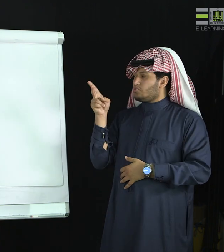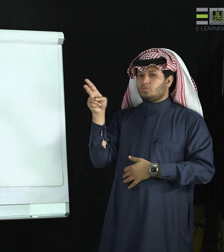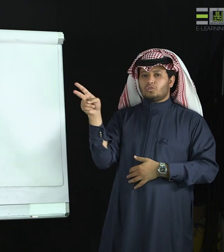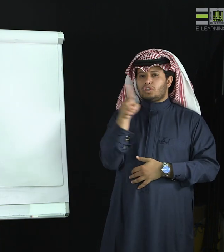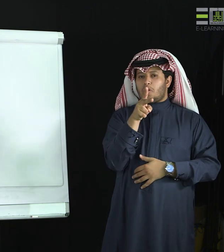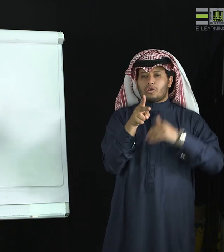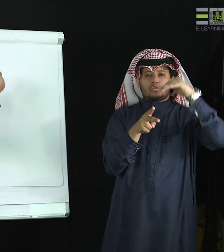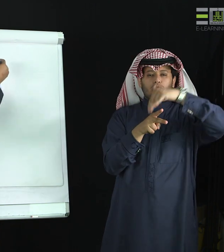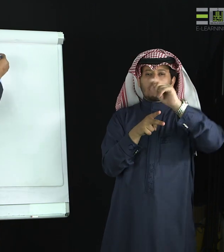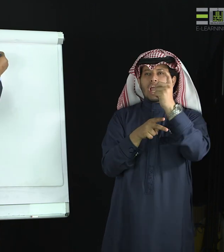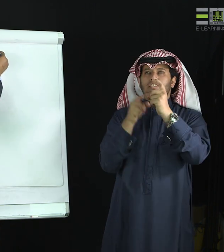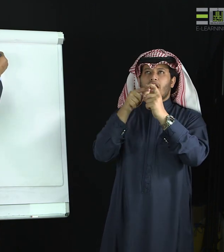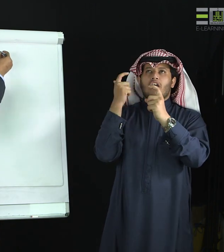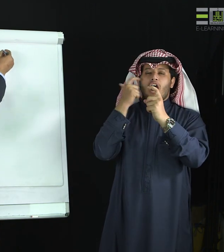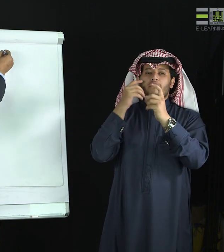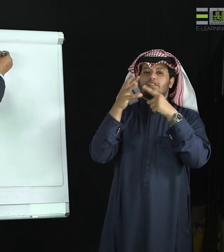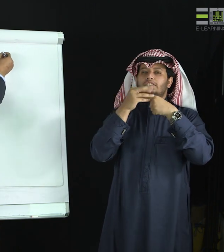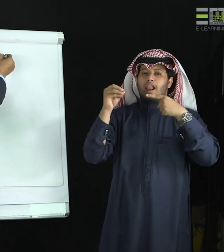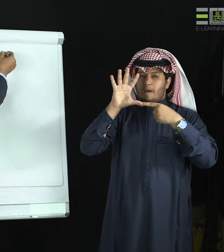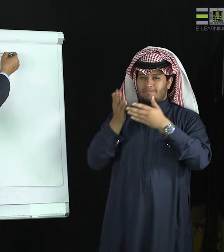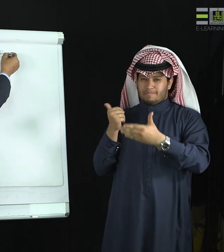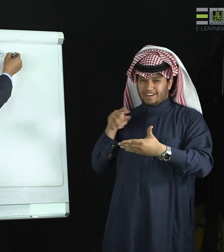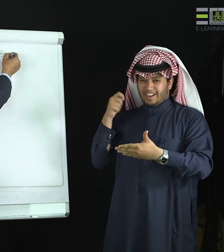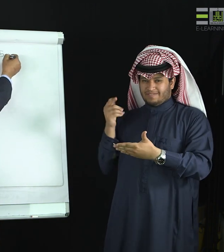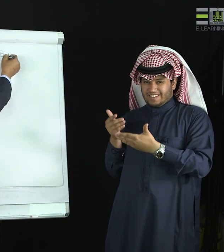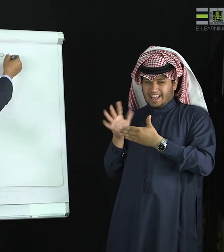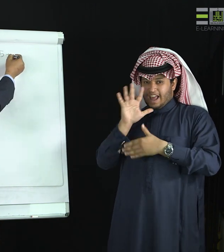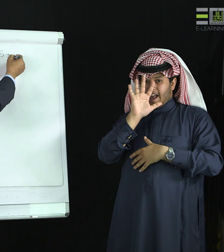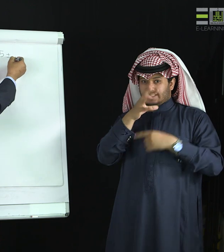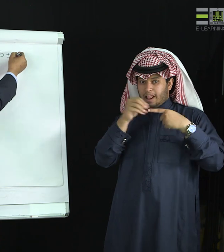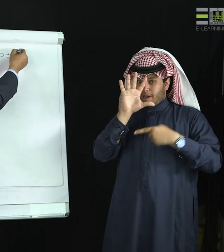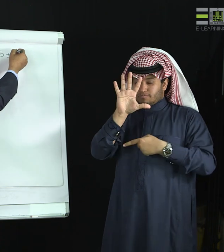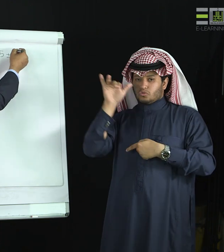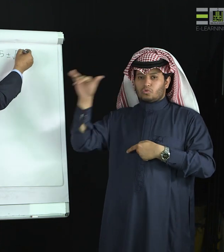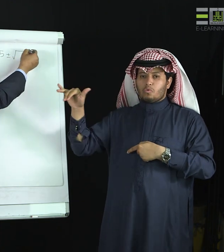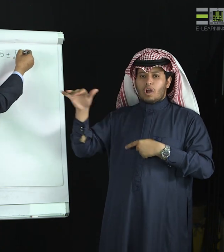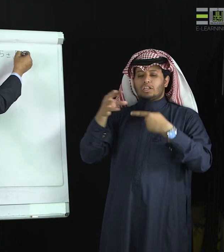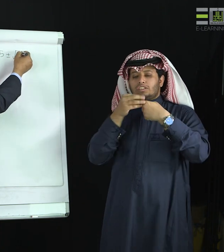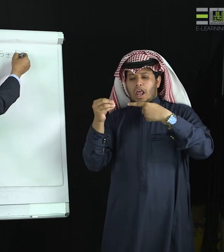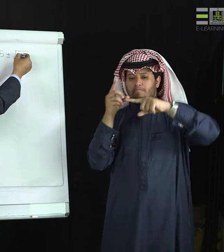تساوي، احنا وصلنا ان اكس بتساوي سالب 5 سالب او موجب جذر